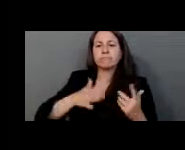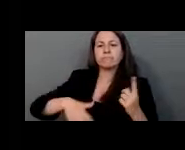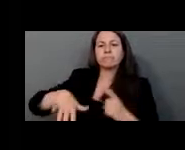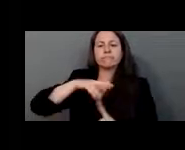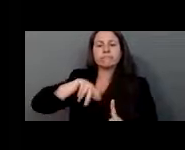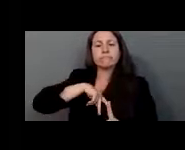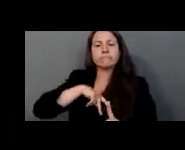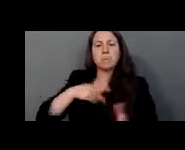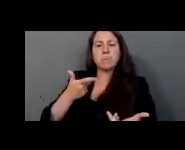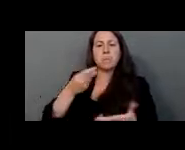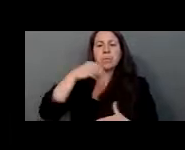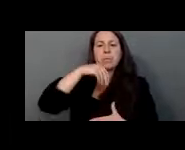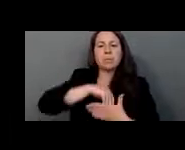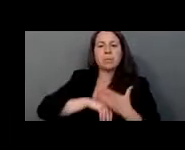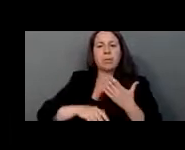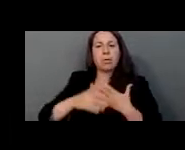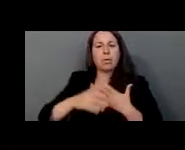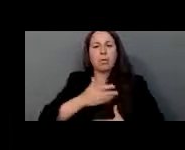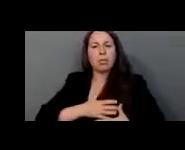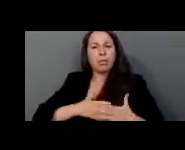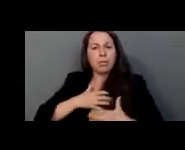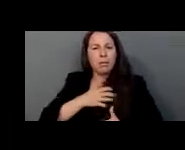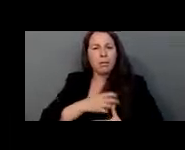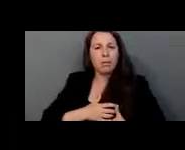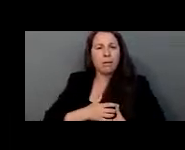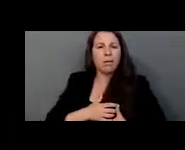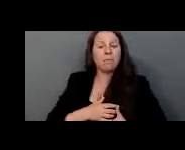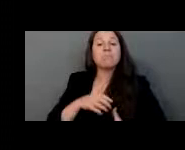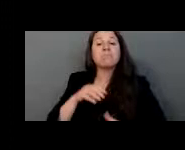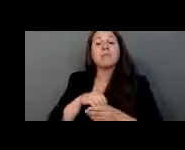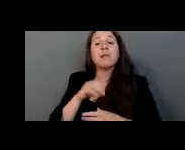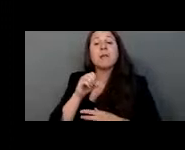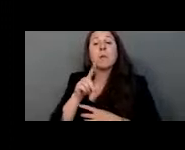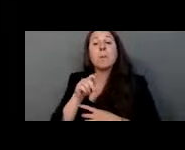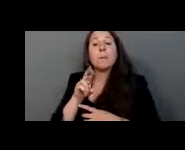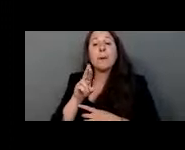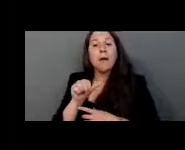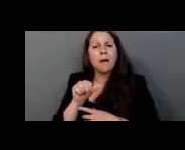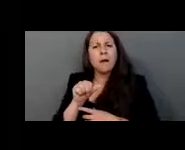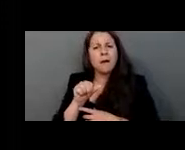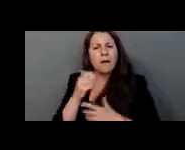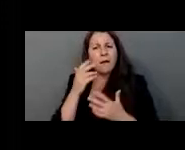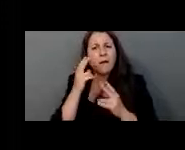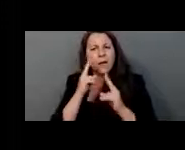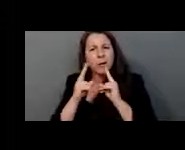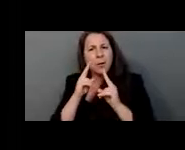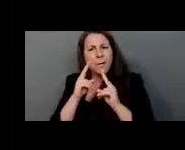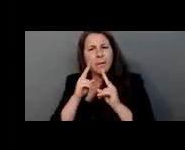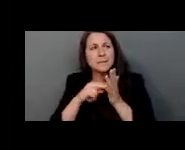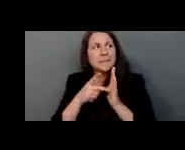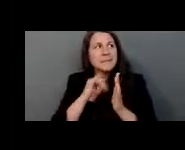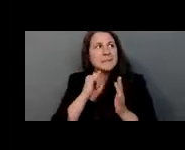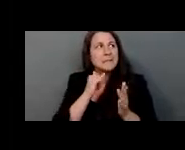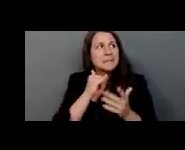son désarroi. Souvent, dans les opéras comiques, les sentiments négatifs sont contrastés par une mélodie en majeur ou en